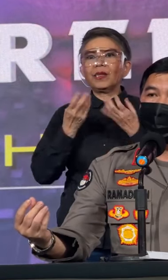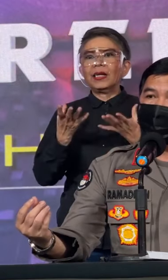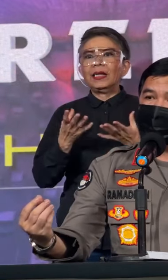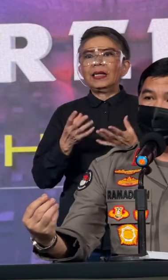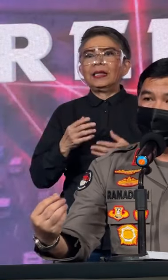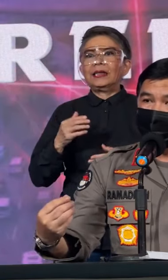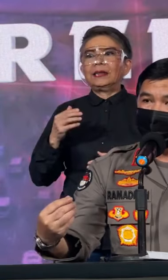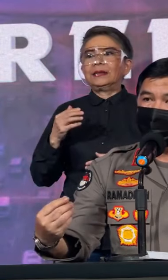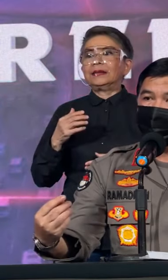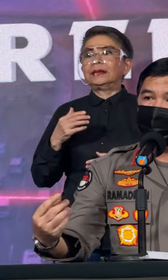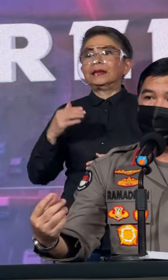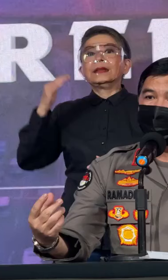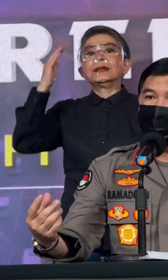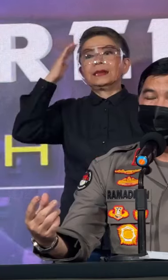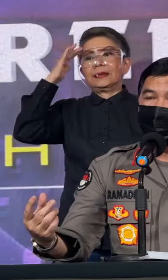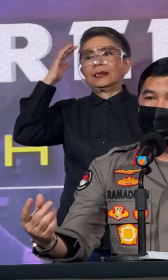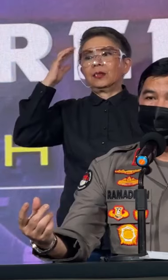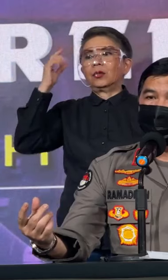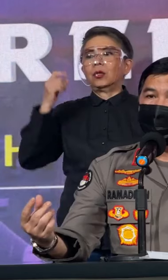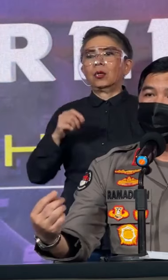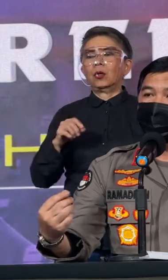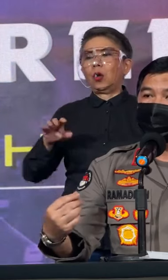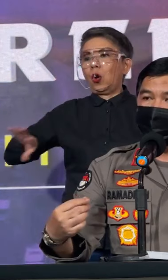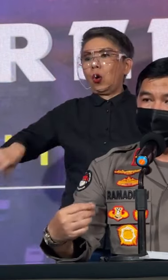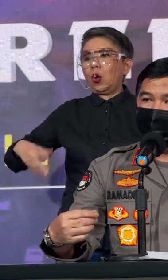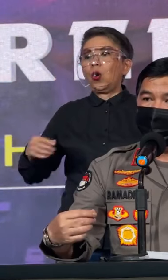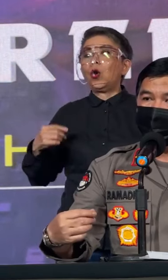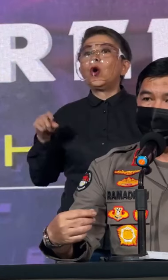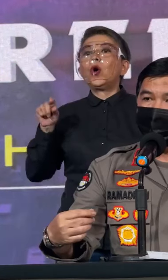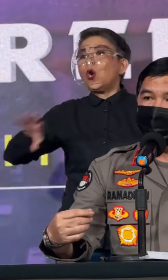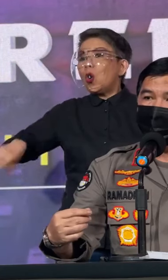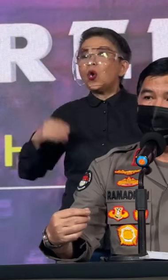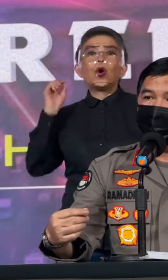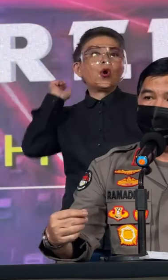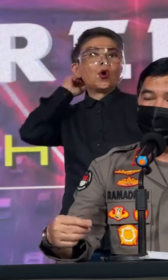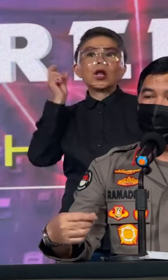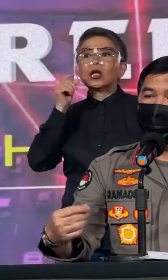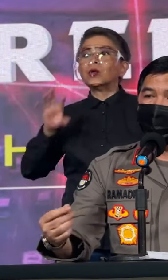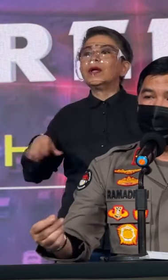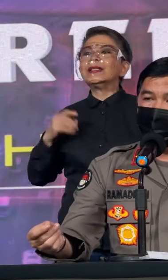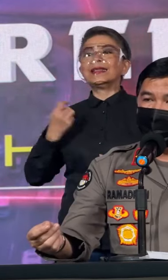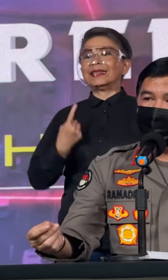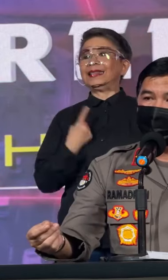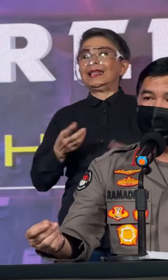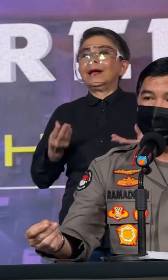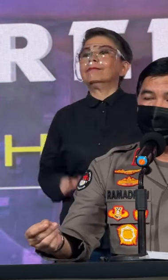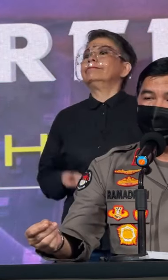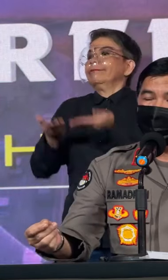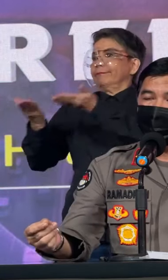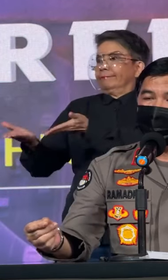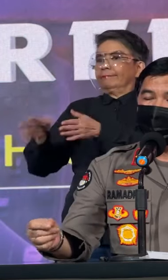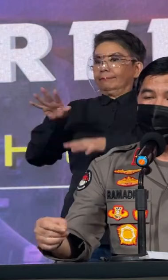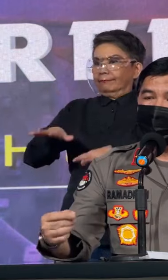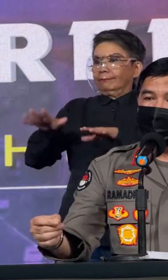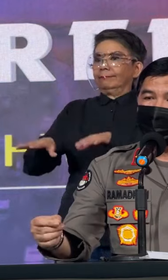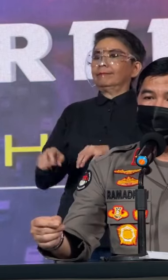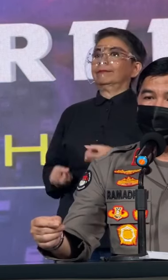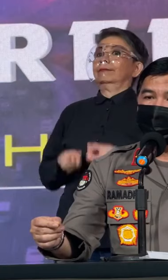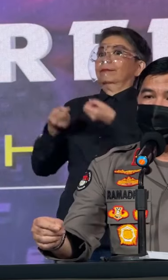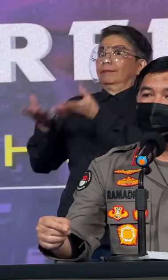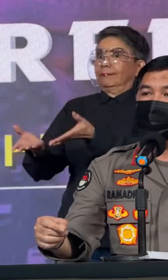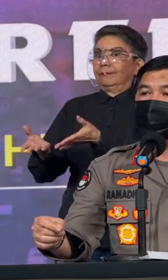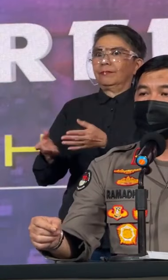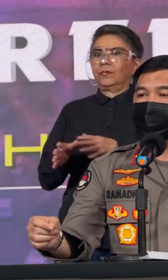dengan kesadaran sendiri, orang tua mengantar, ya, dan menyerahkan,